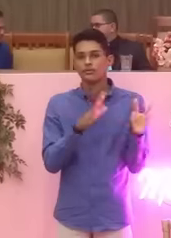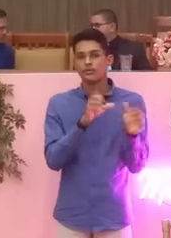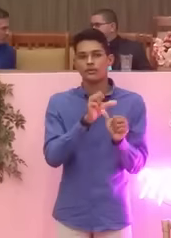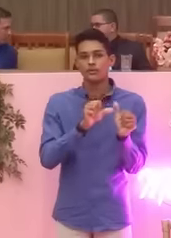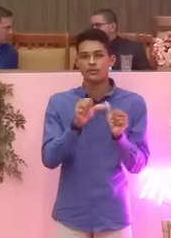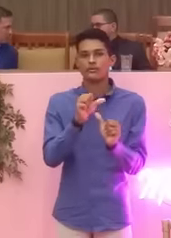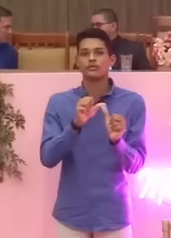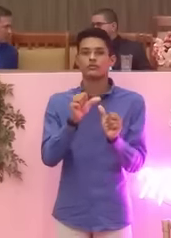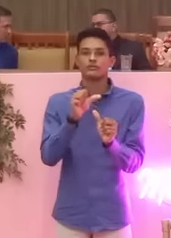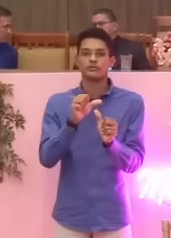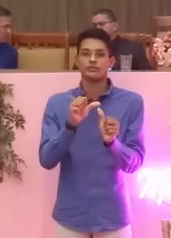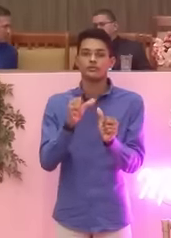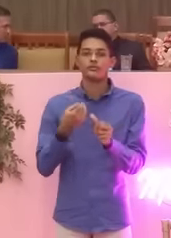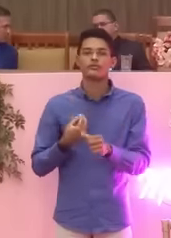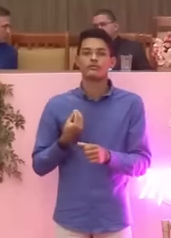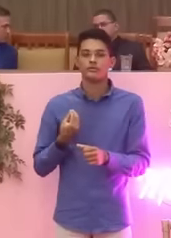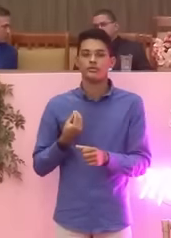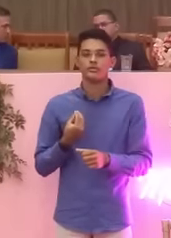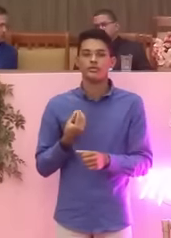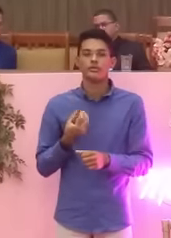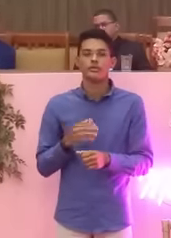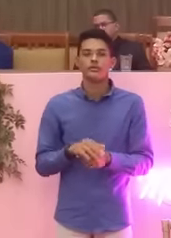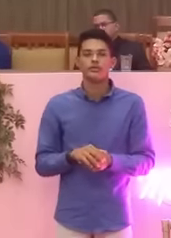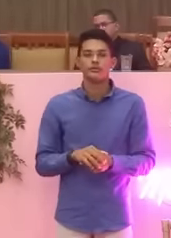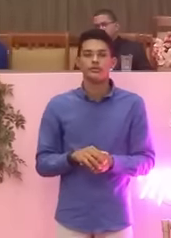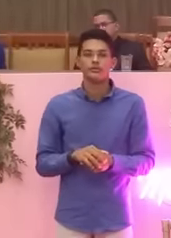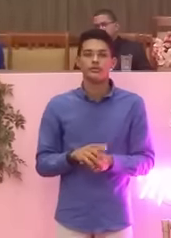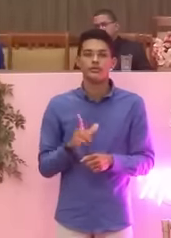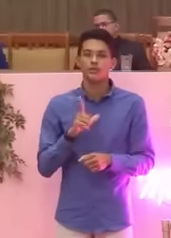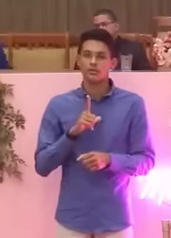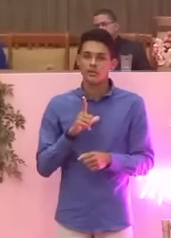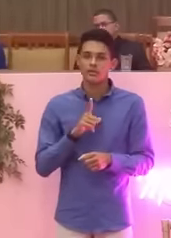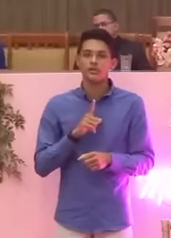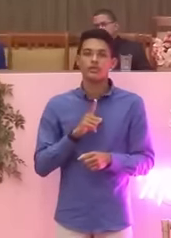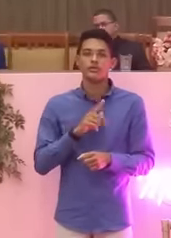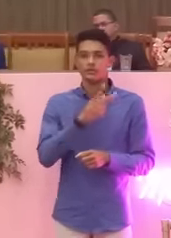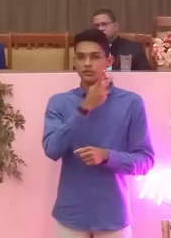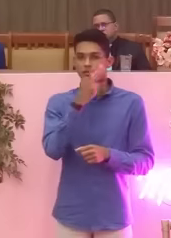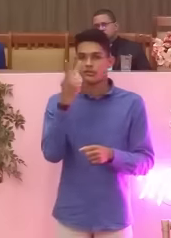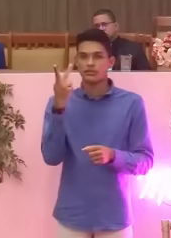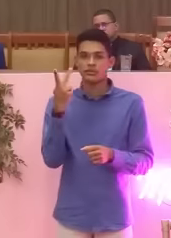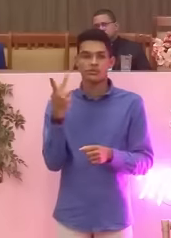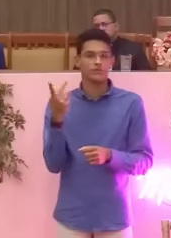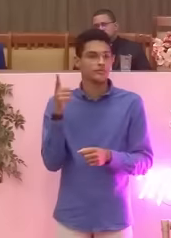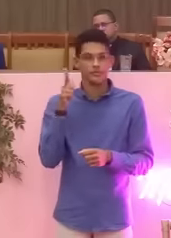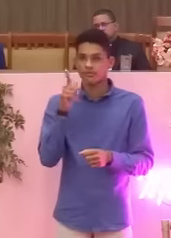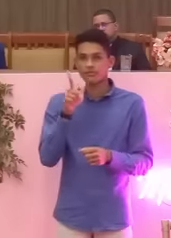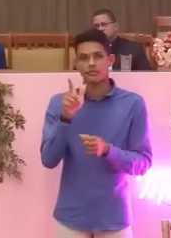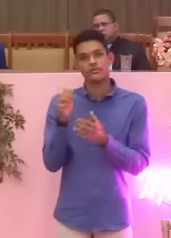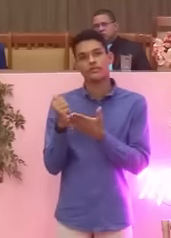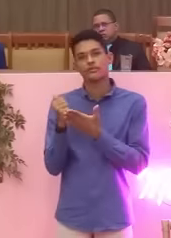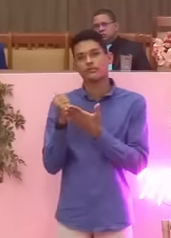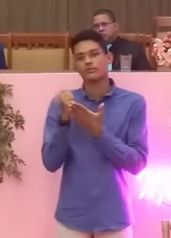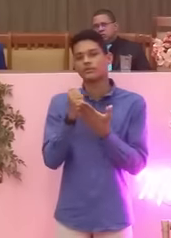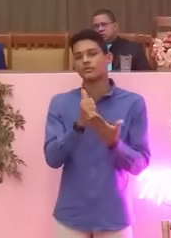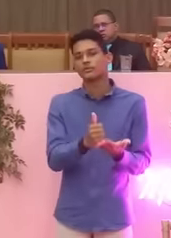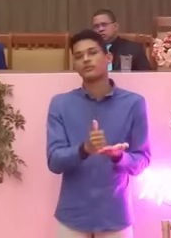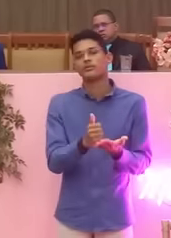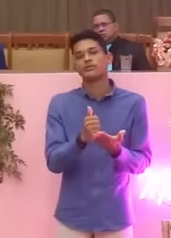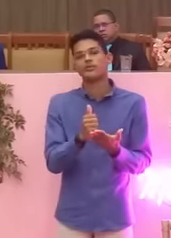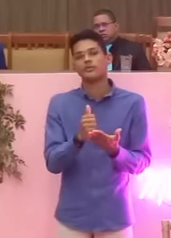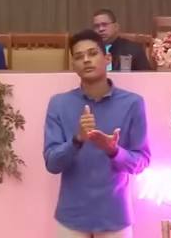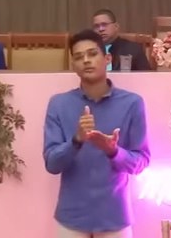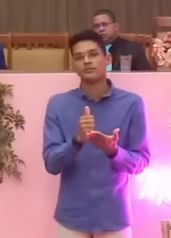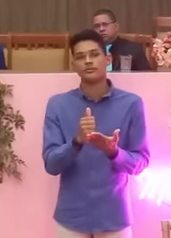você colhe então tem pessoas que você não pode buscar nem a paz e nem o bem para elas sabe com quem você deve deixar ela